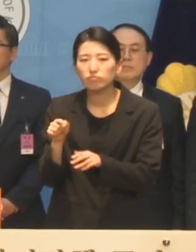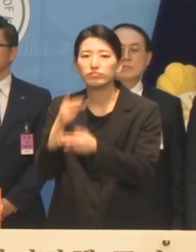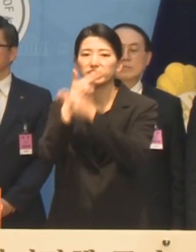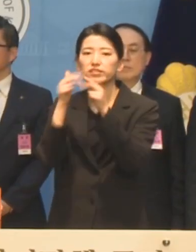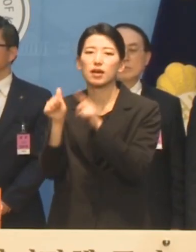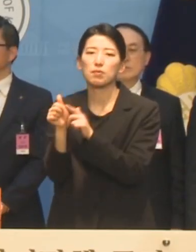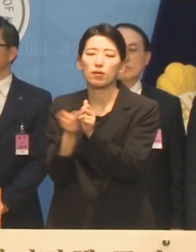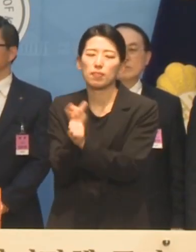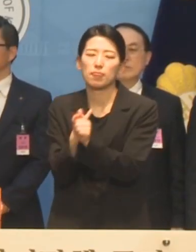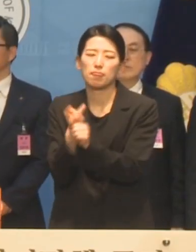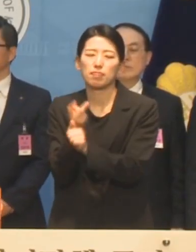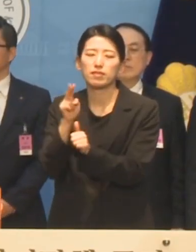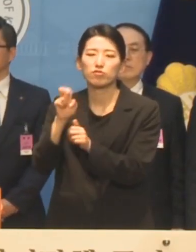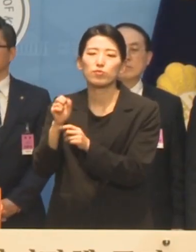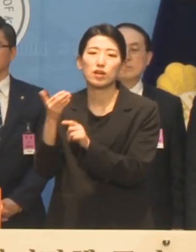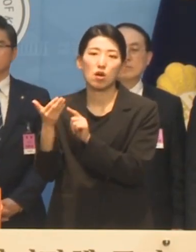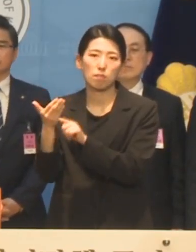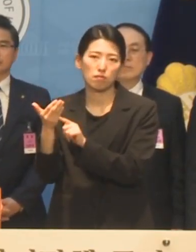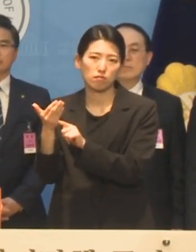그 이전에